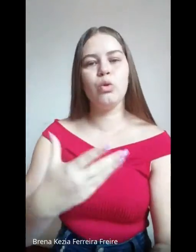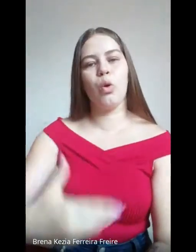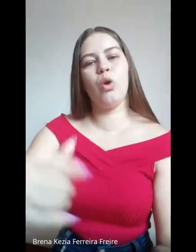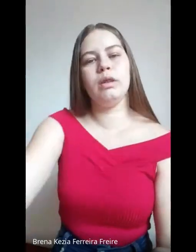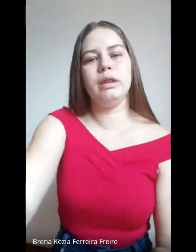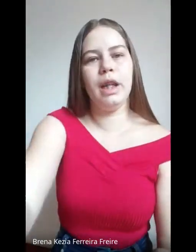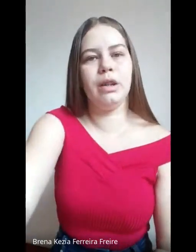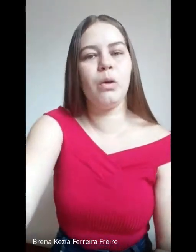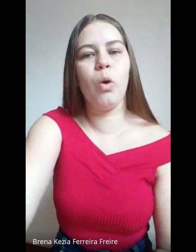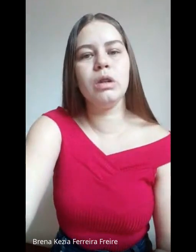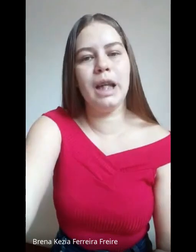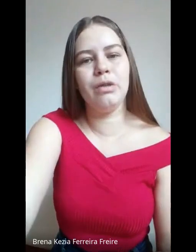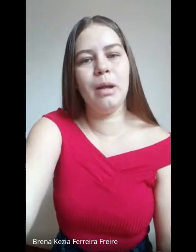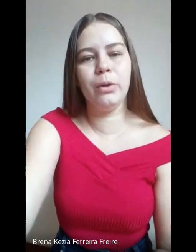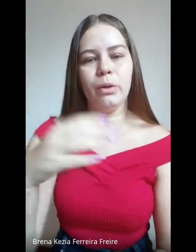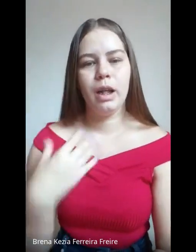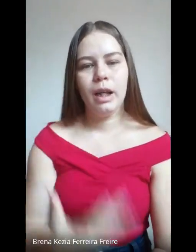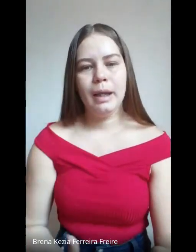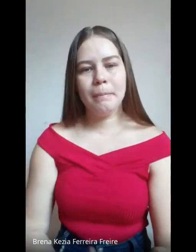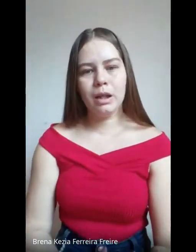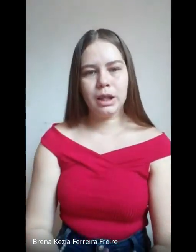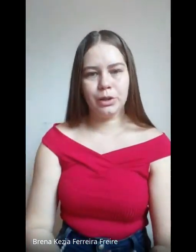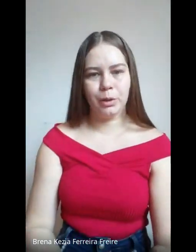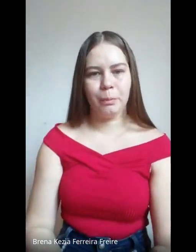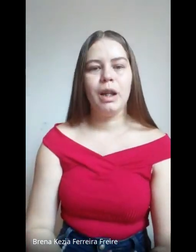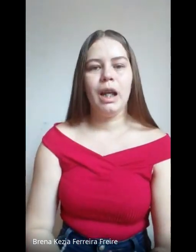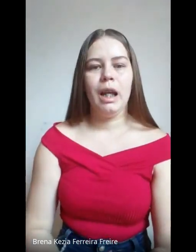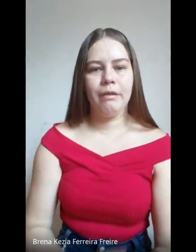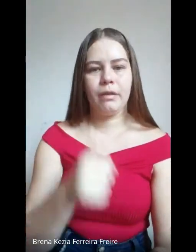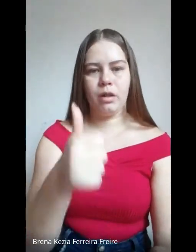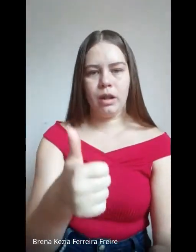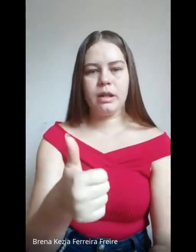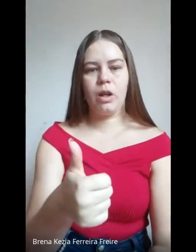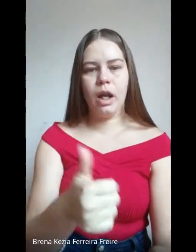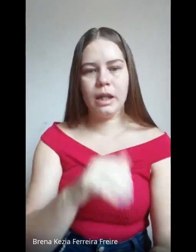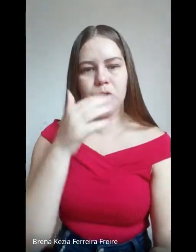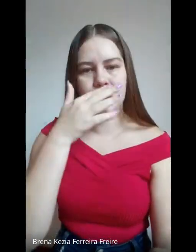contexto. Então, o contexto é muito importante. É correto, Júlia.